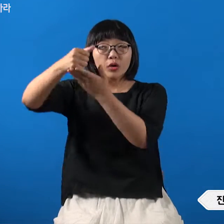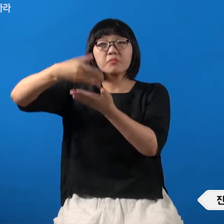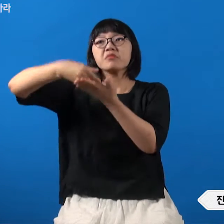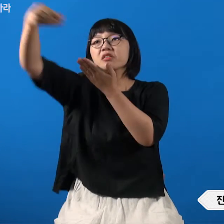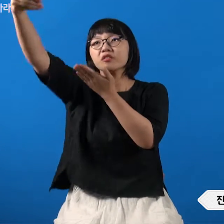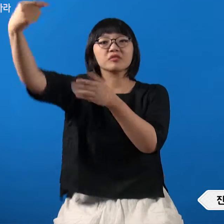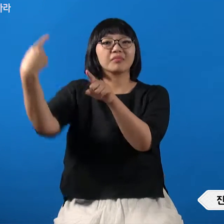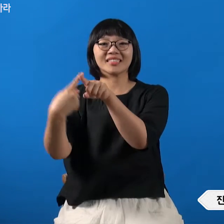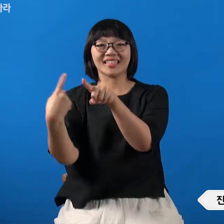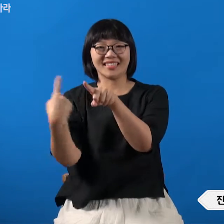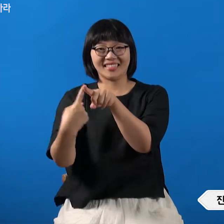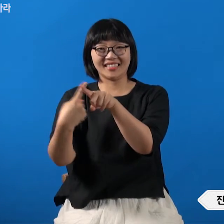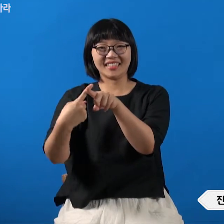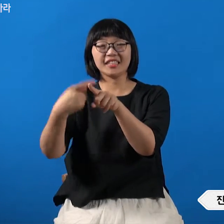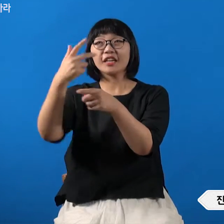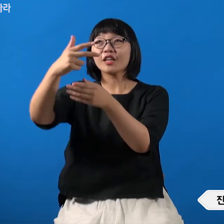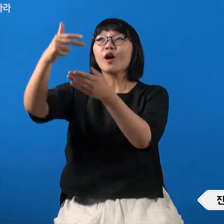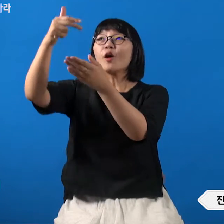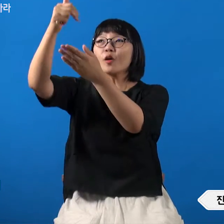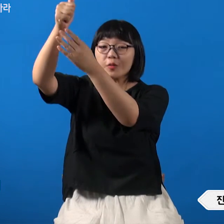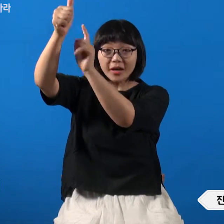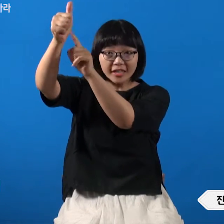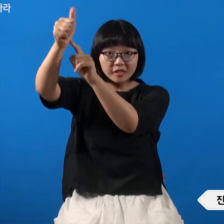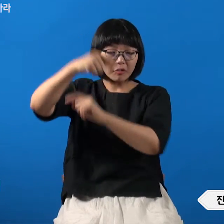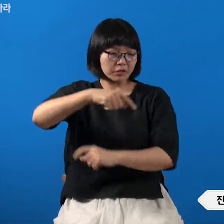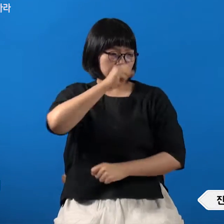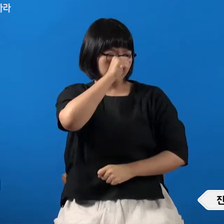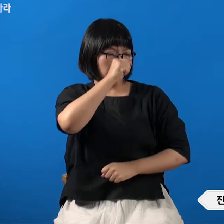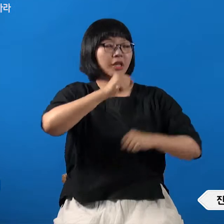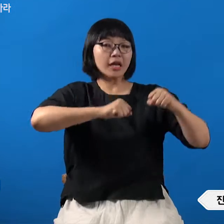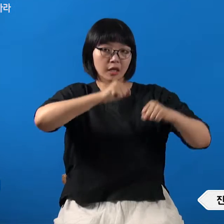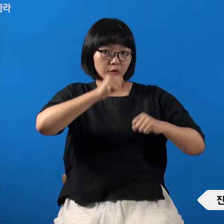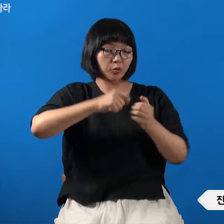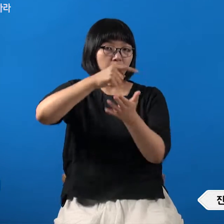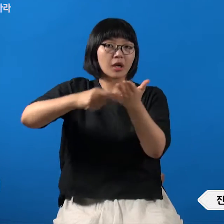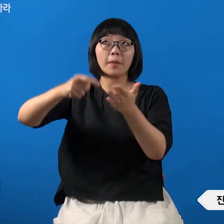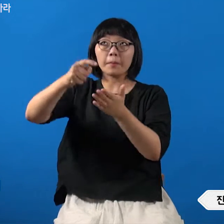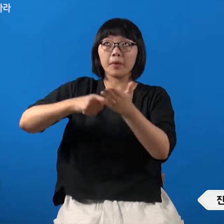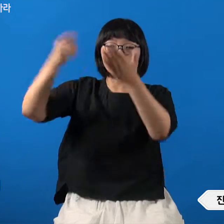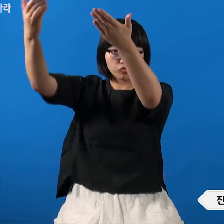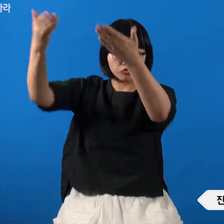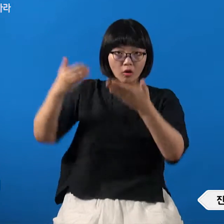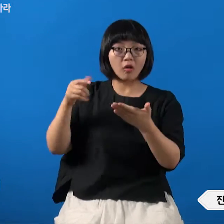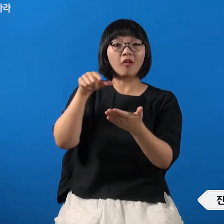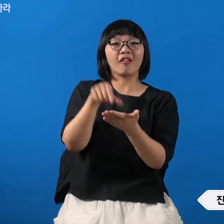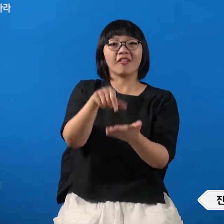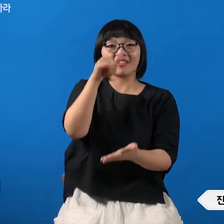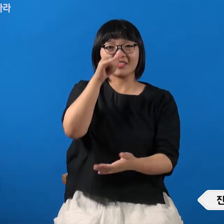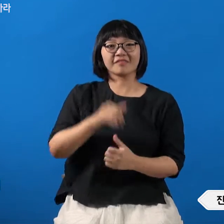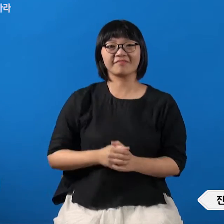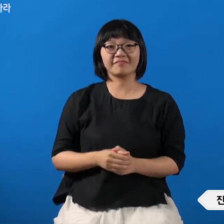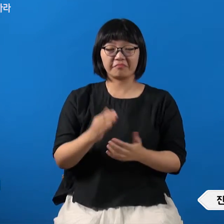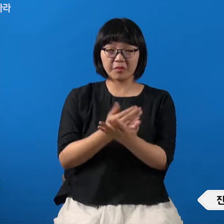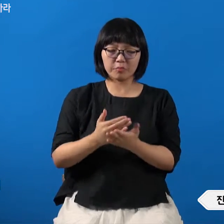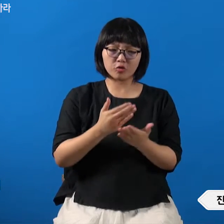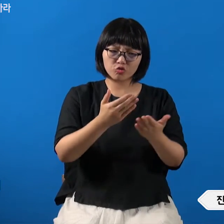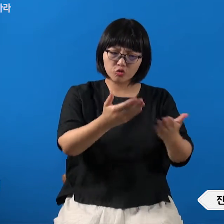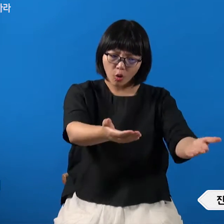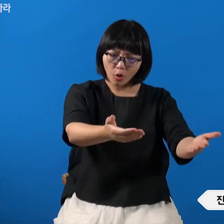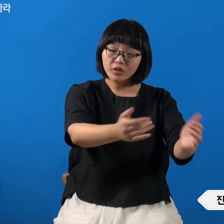것이니 그의 선행을 그에게 갚아주시리라. 베푸는 삶을 향해